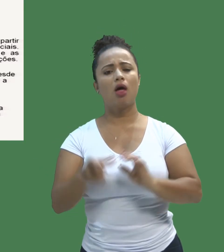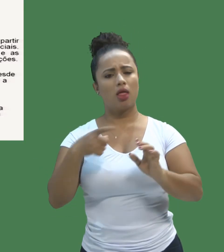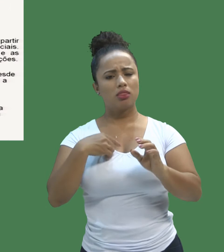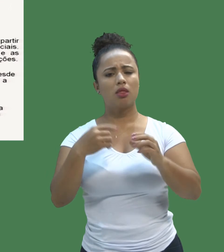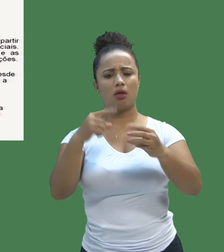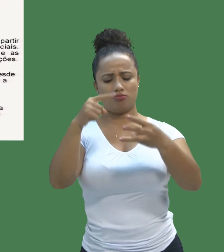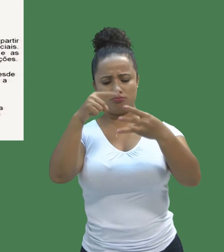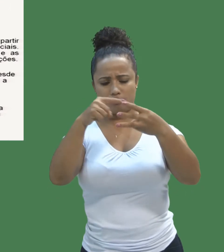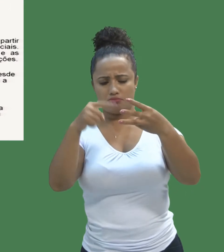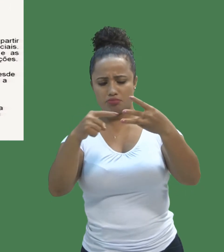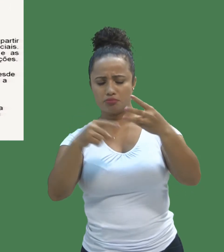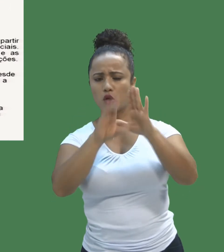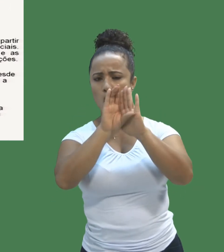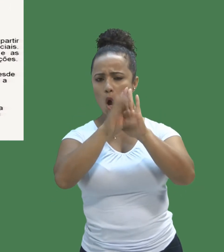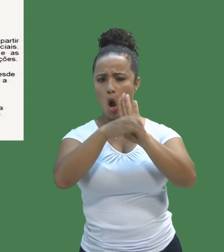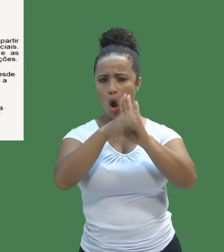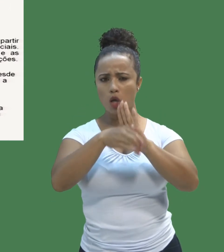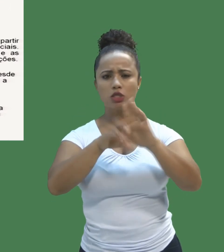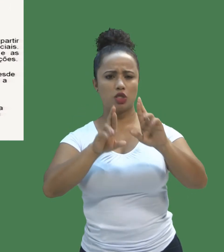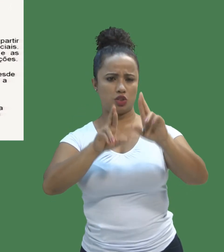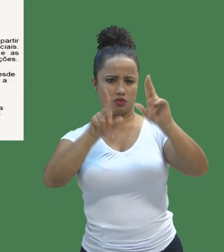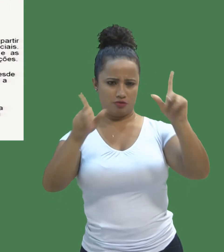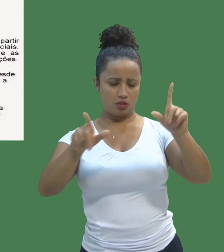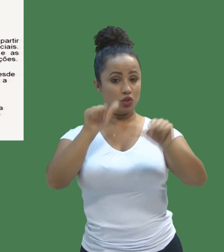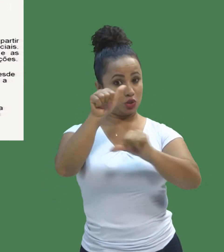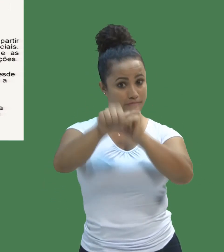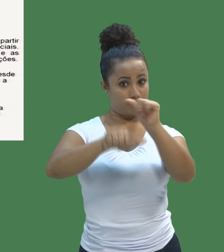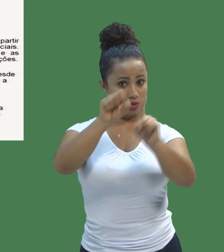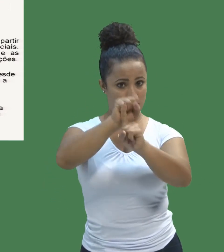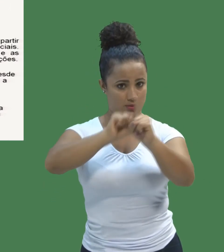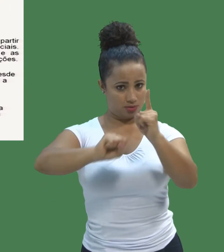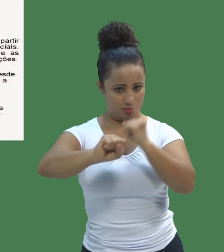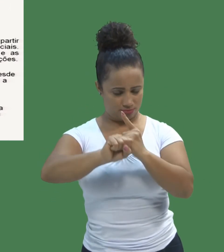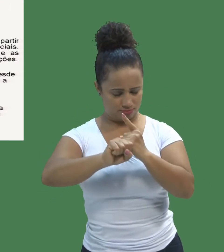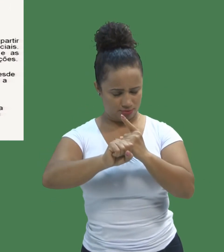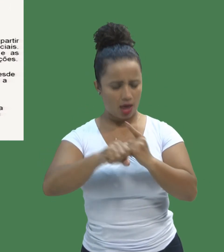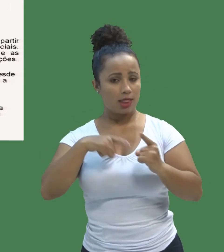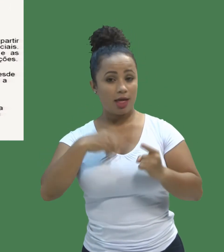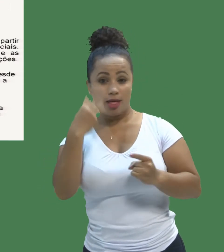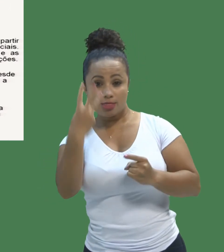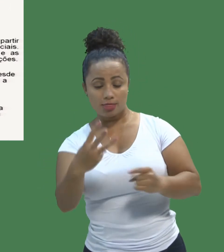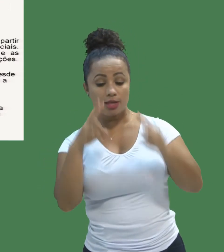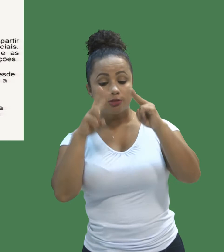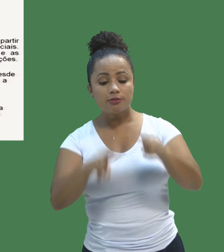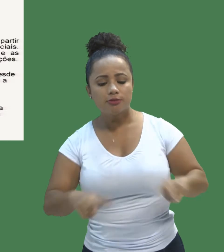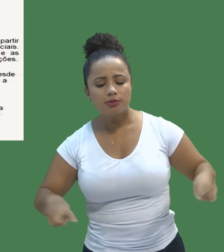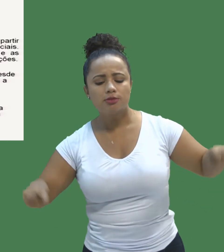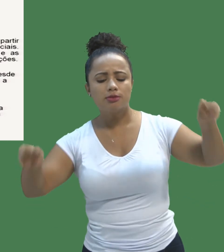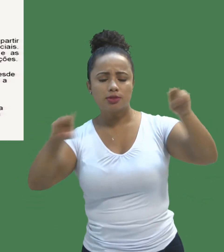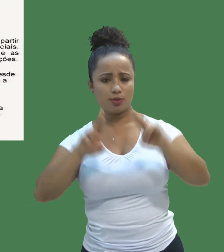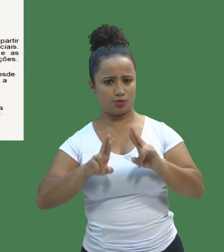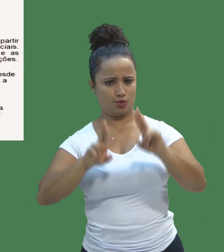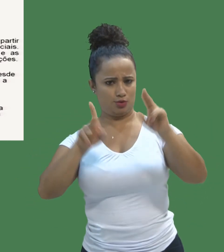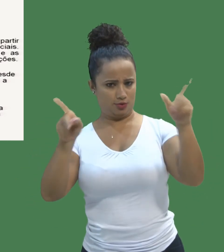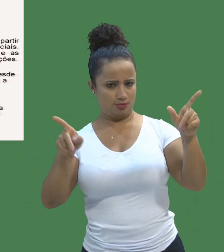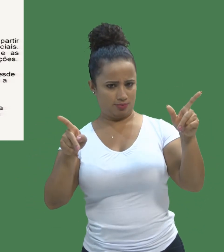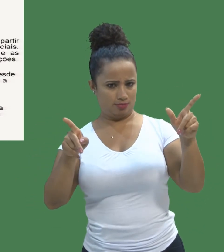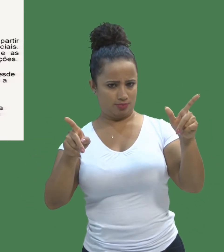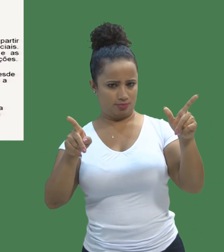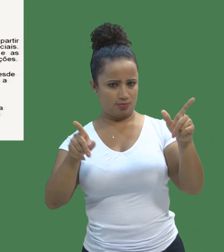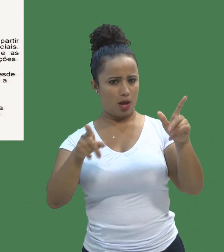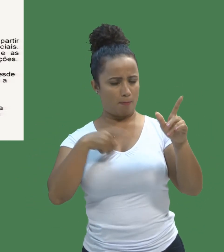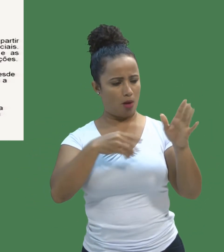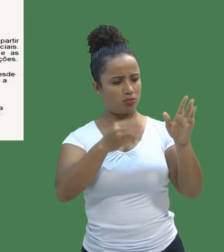São três conceitos diferentes de mudança social. São três visões